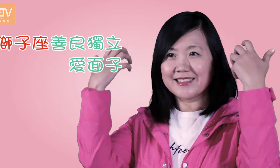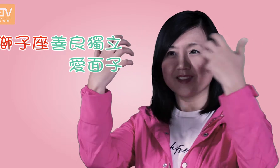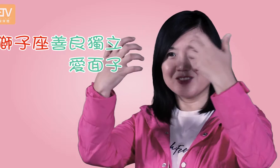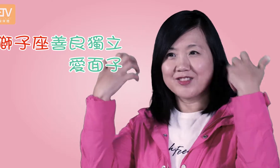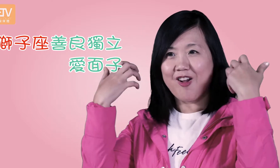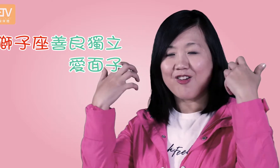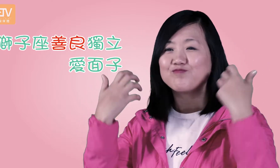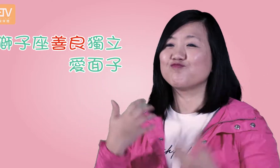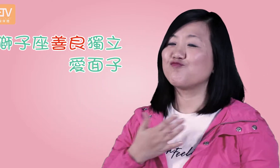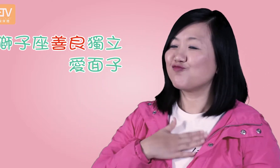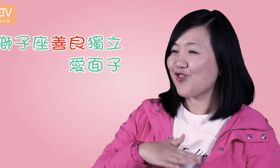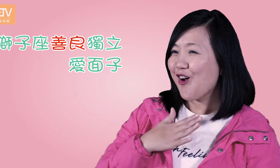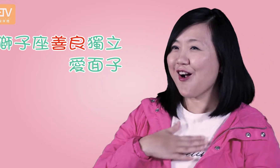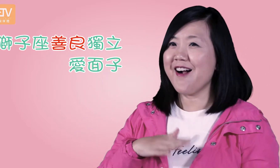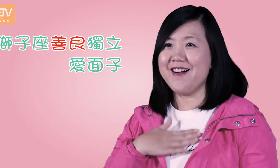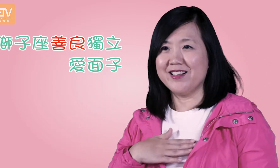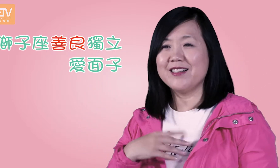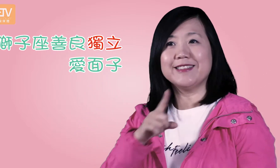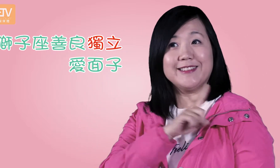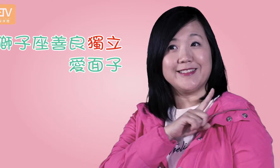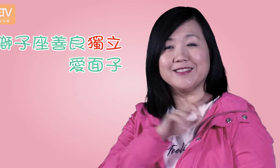獅子座善良獨立，